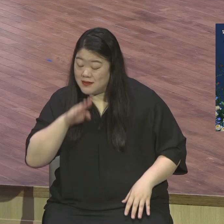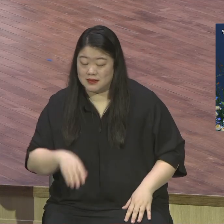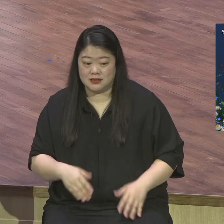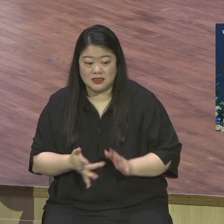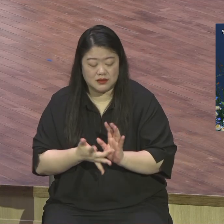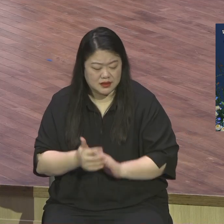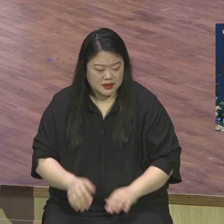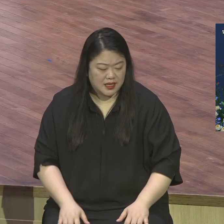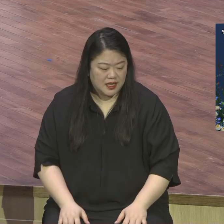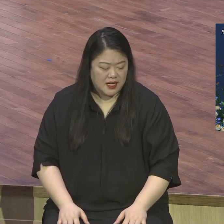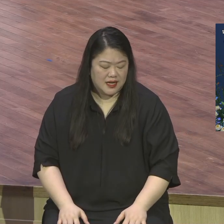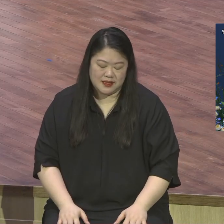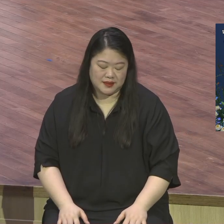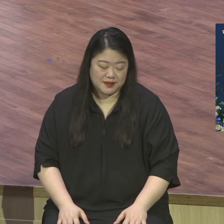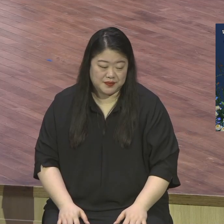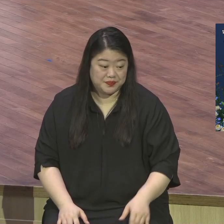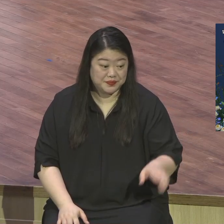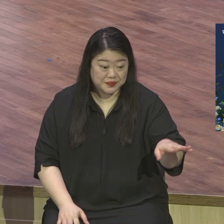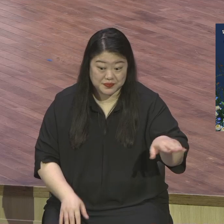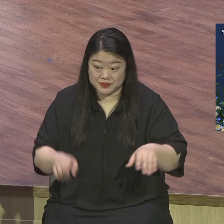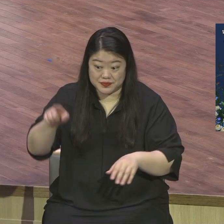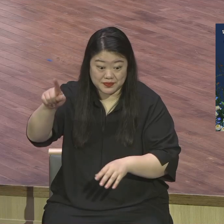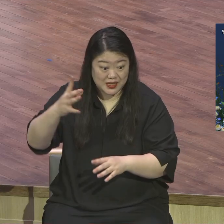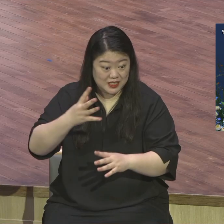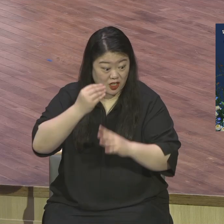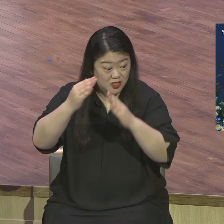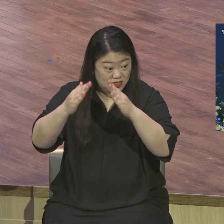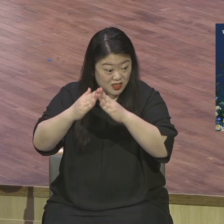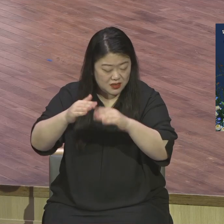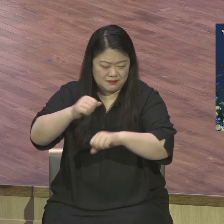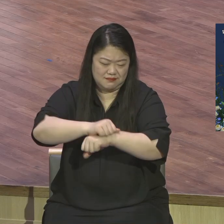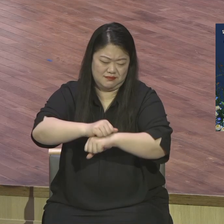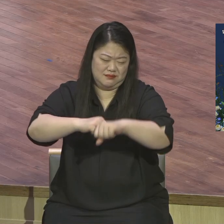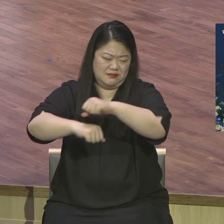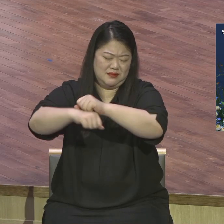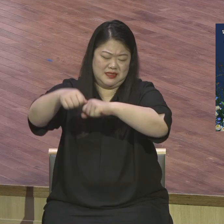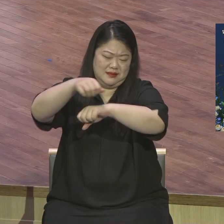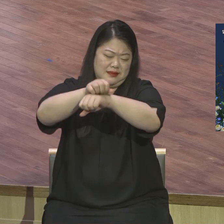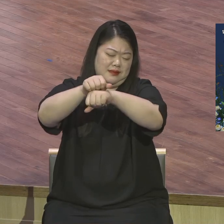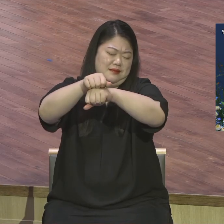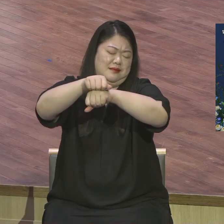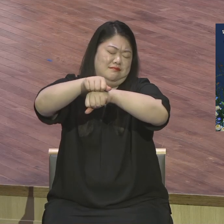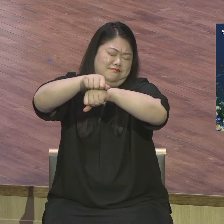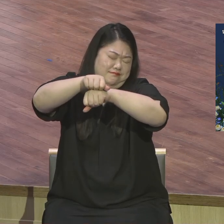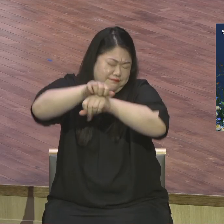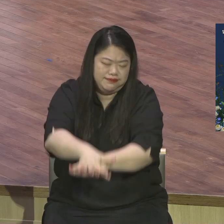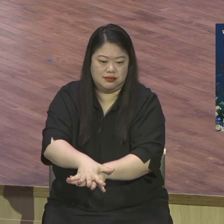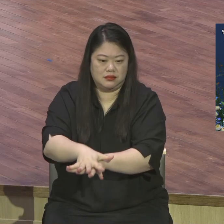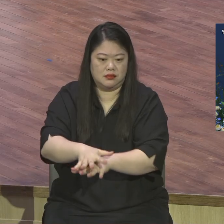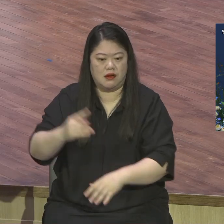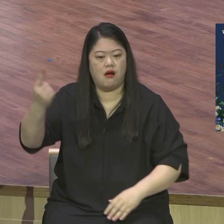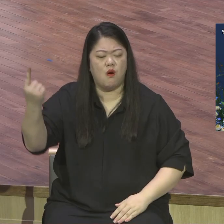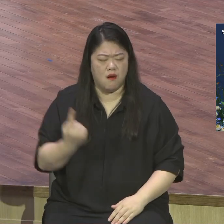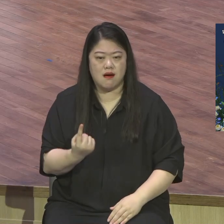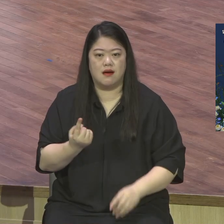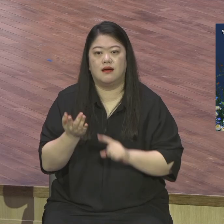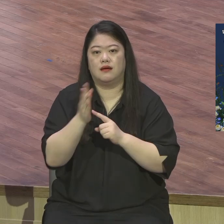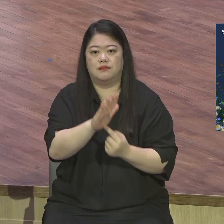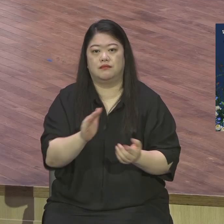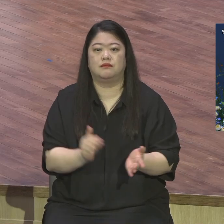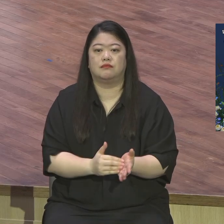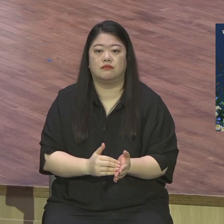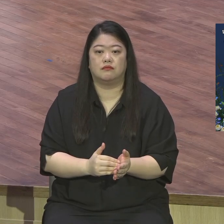돌 위에 돌 하나도 남지 않는다. 무슨 말이야 완벽하게 없을 것이다. 예언을 냈습니다. 실제로 그